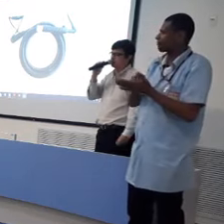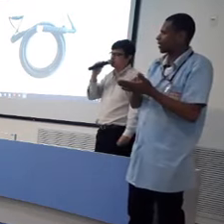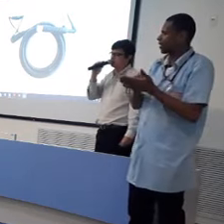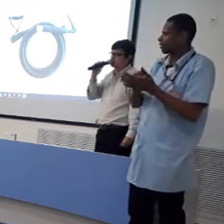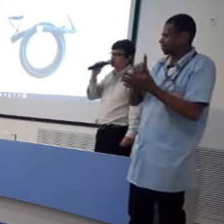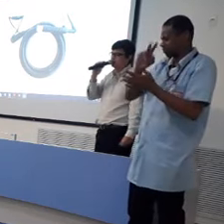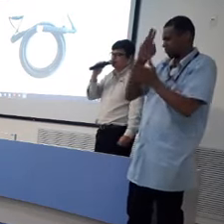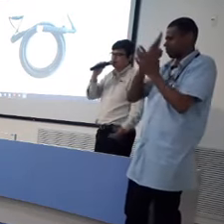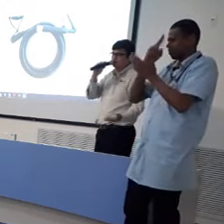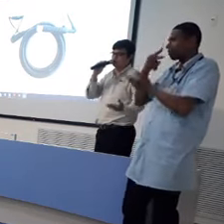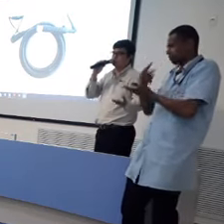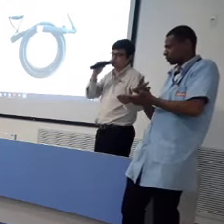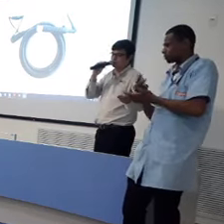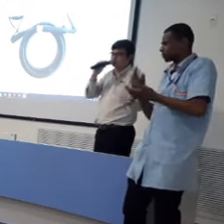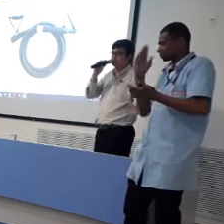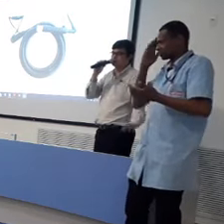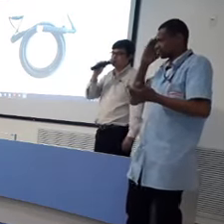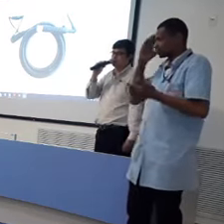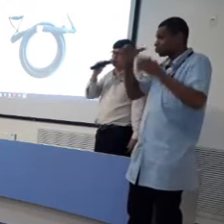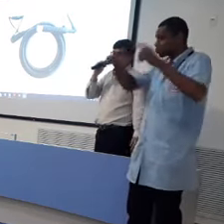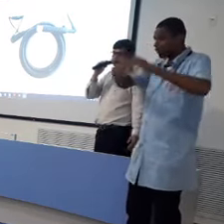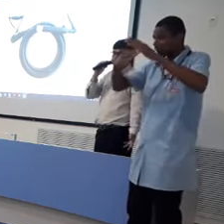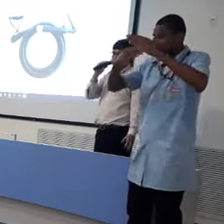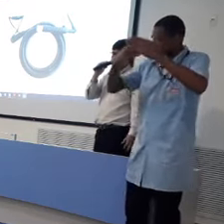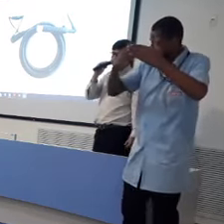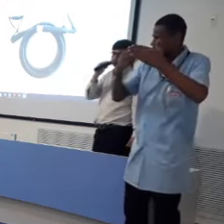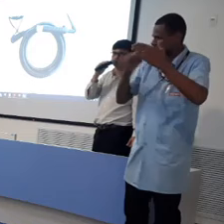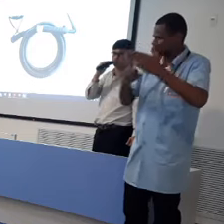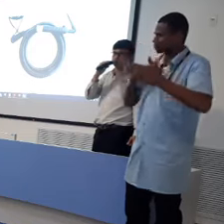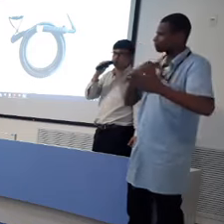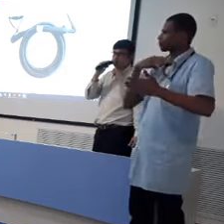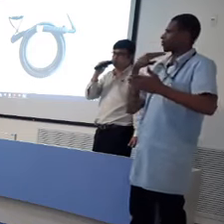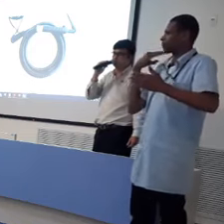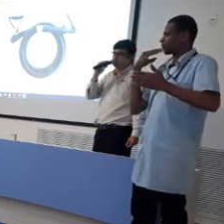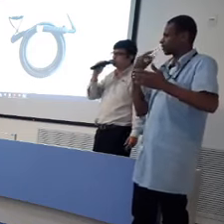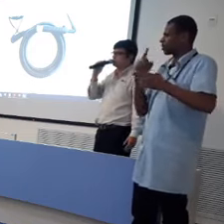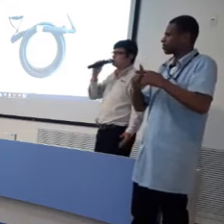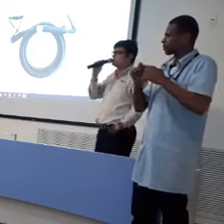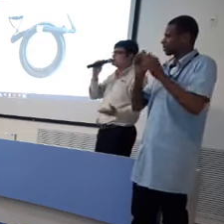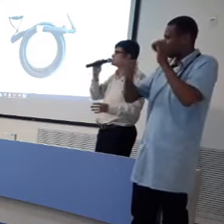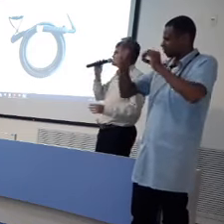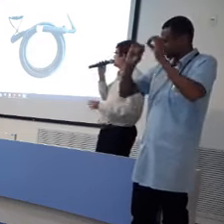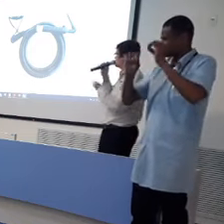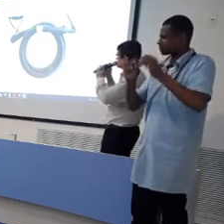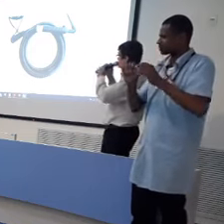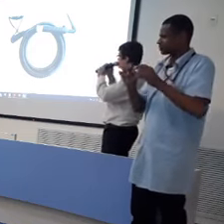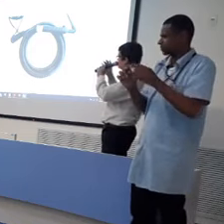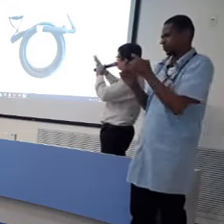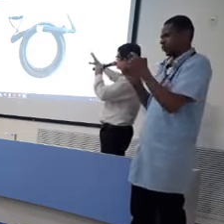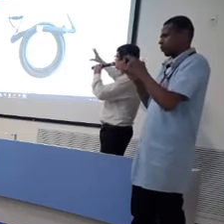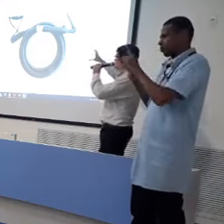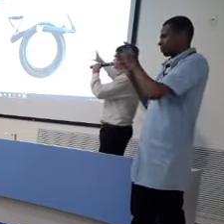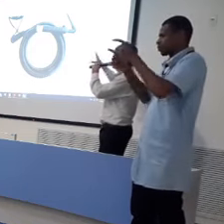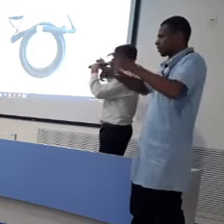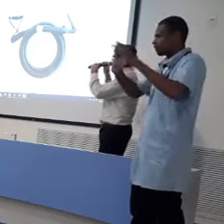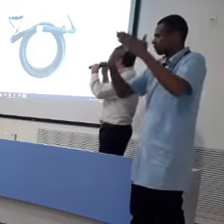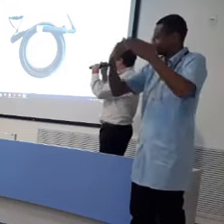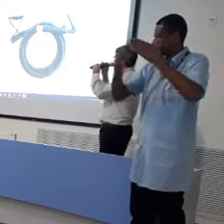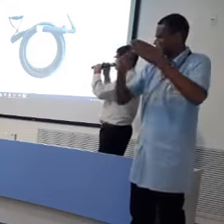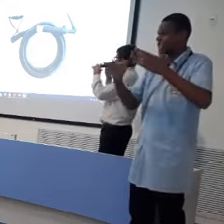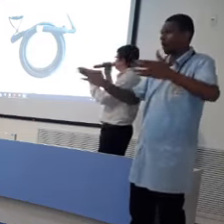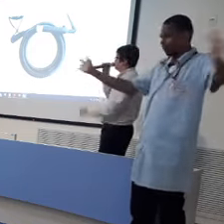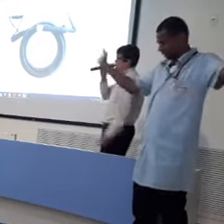desmaio primeiramente, né? Depois pode acontecer até um óbito, por exemplo, por falta de oxigênio. Então, normalmente a gente não aconselha trabalhar com essa tosse em